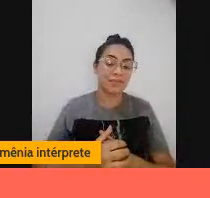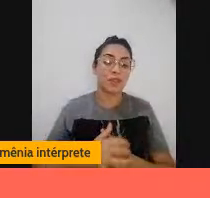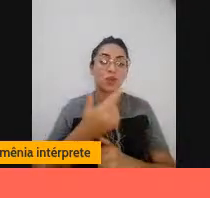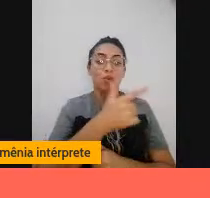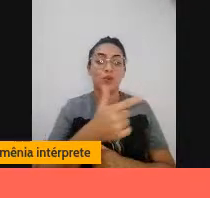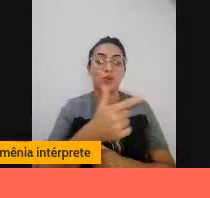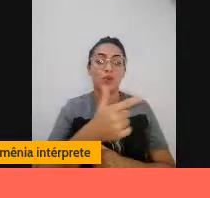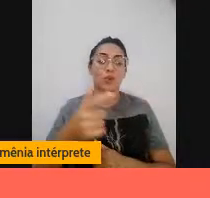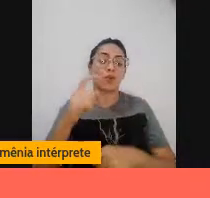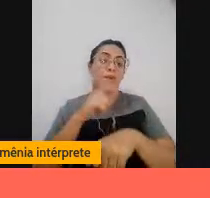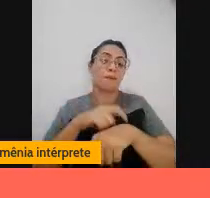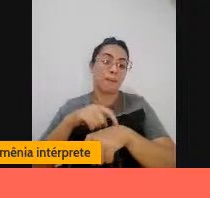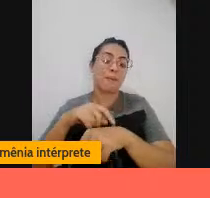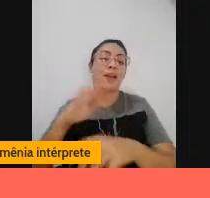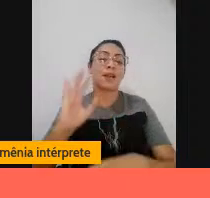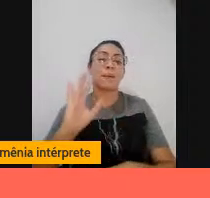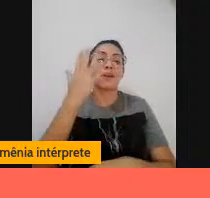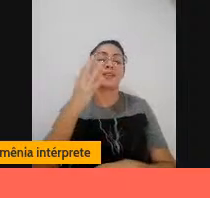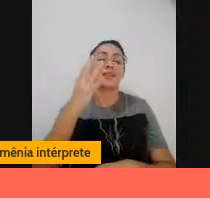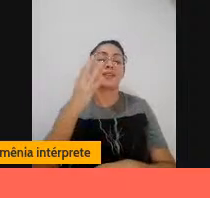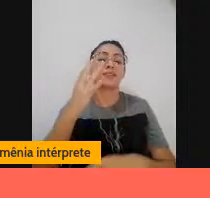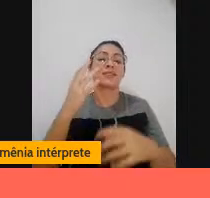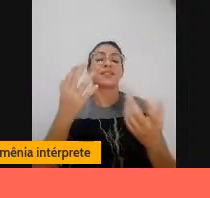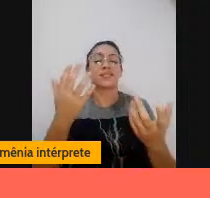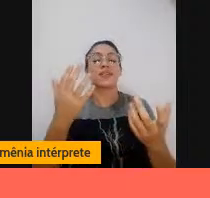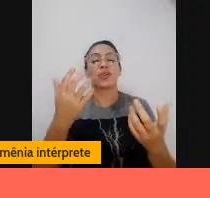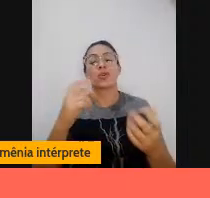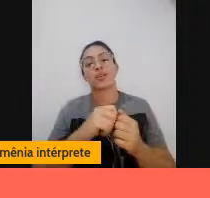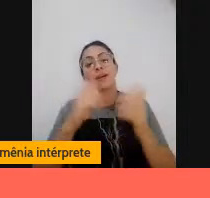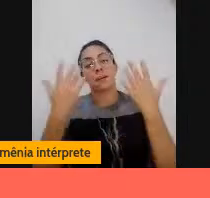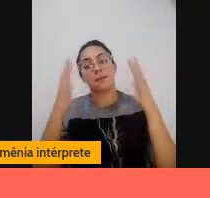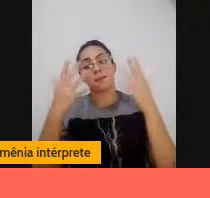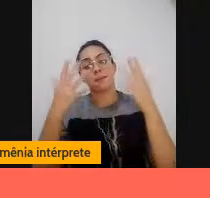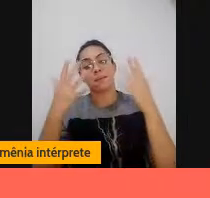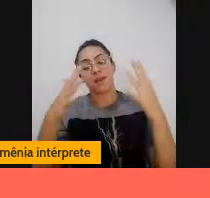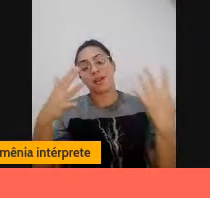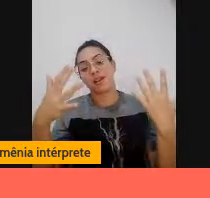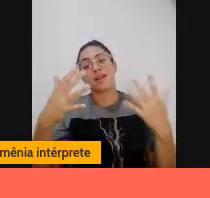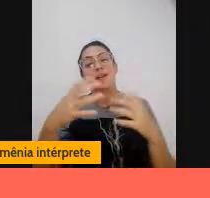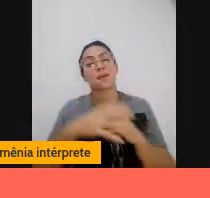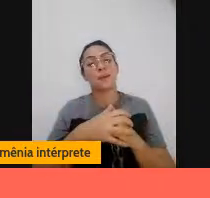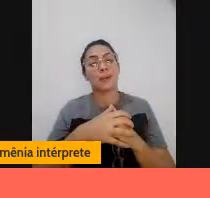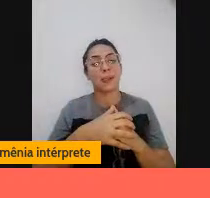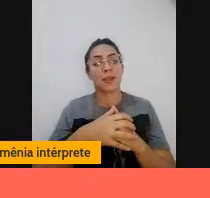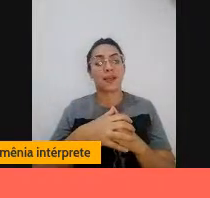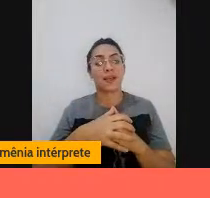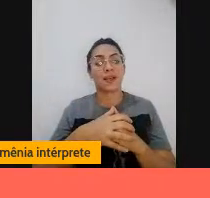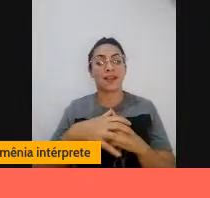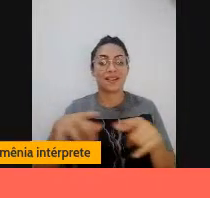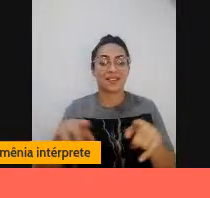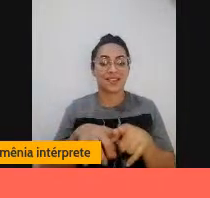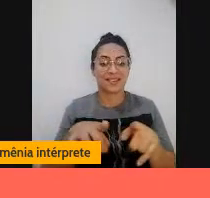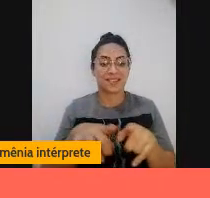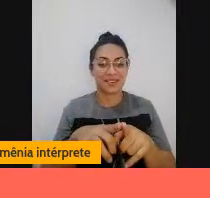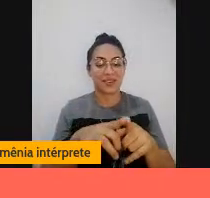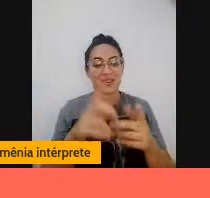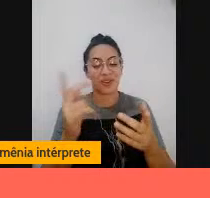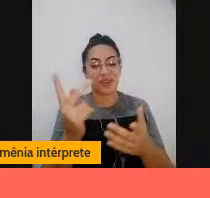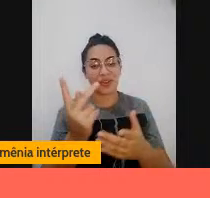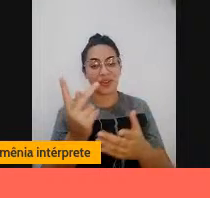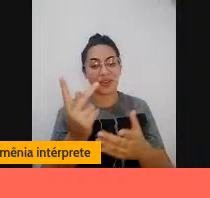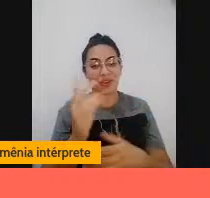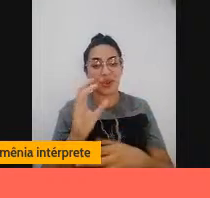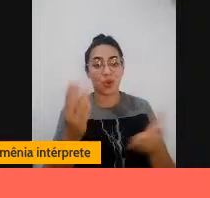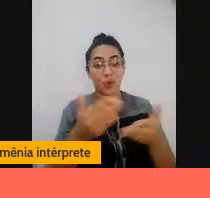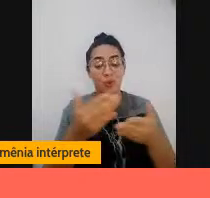momentos virão, parabéns, parabéns, parabéns para todos que em mutirão conseguiram e conseguimos fazer isso. Hoje à tarde eu